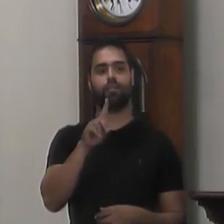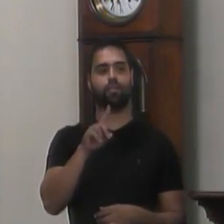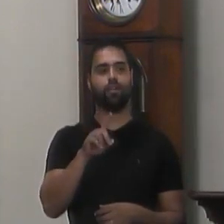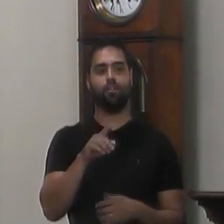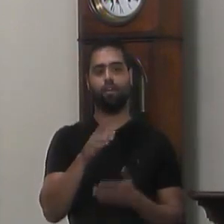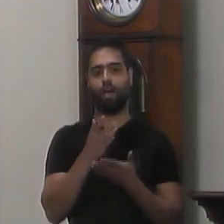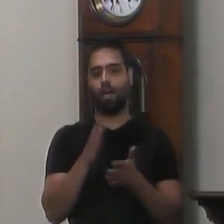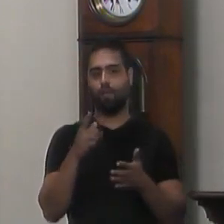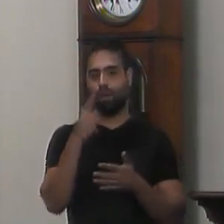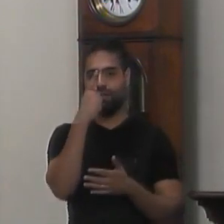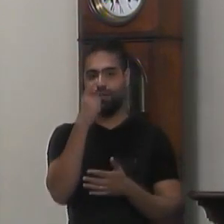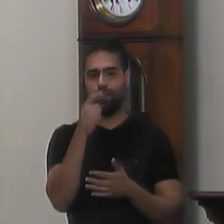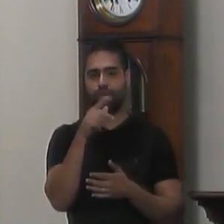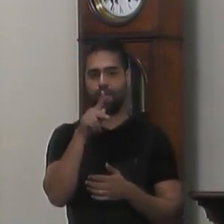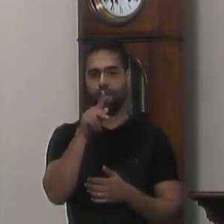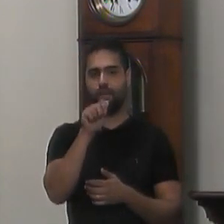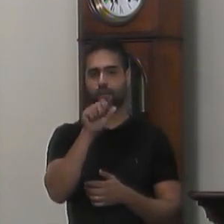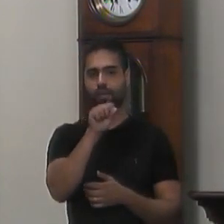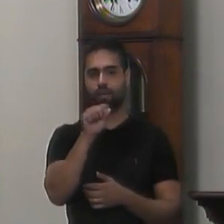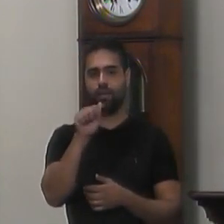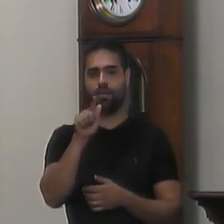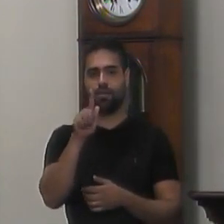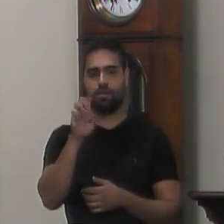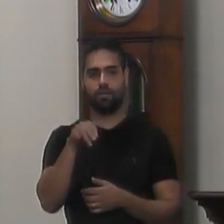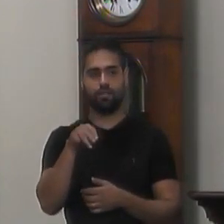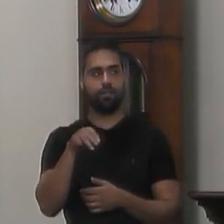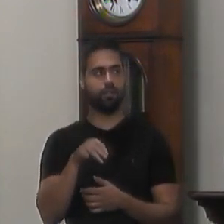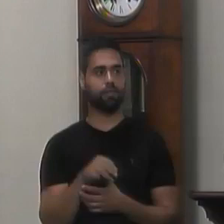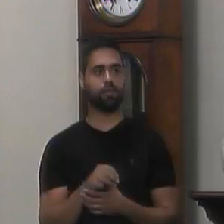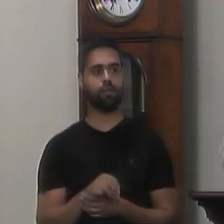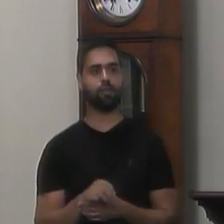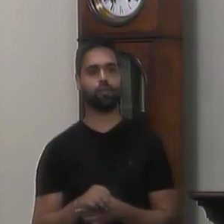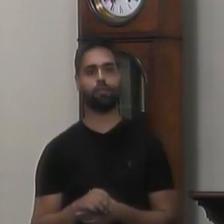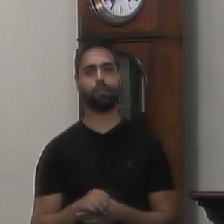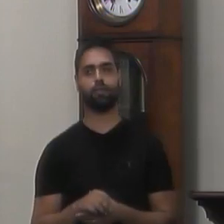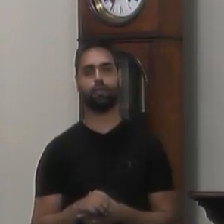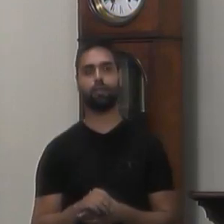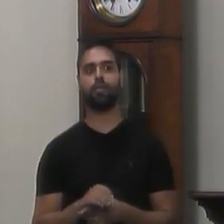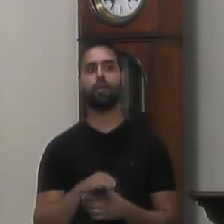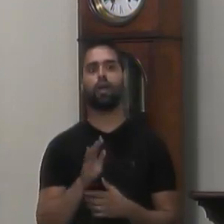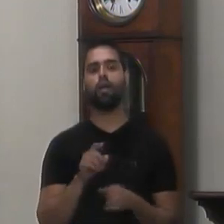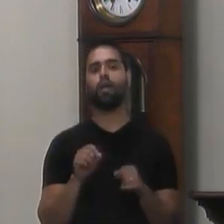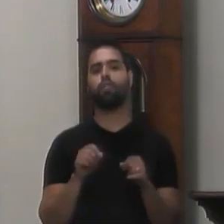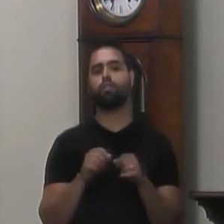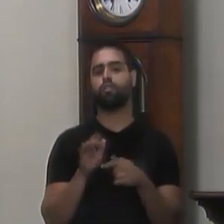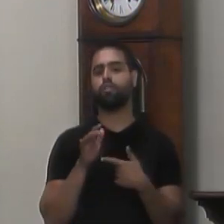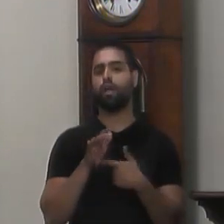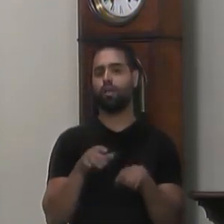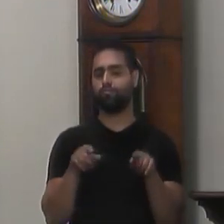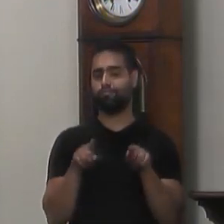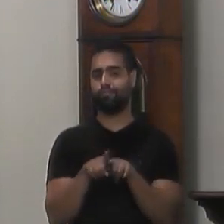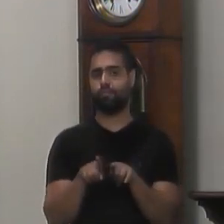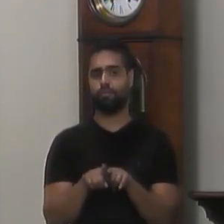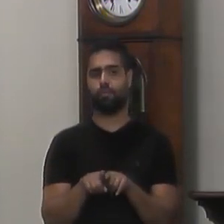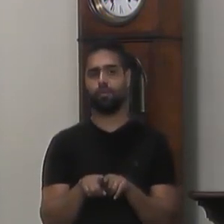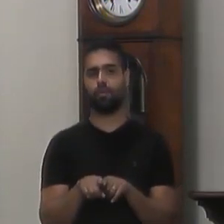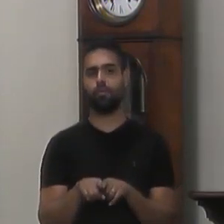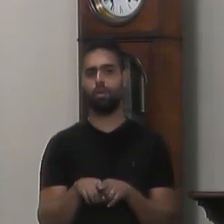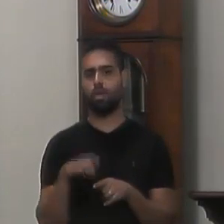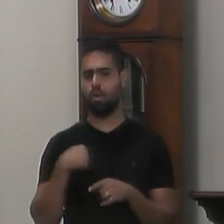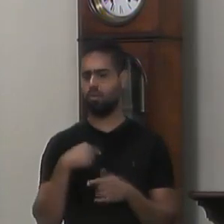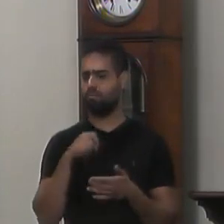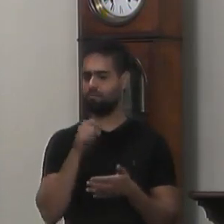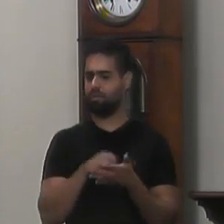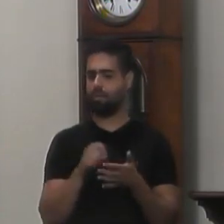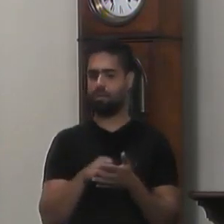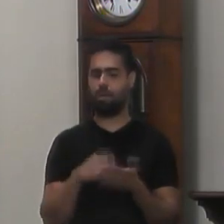da Passagem. O vereador Marcelo de Santa Isabel fez uma indicação. Eu não ia assinar não, mas